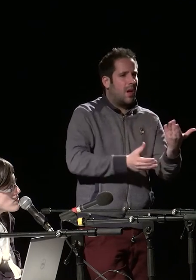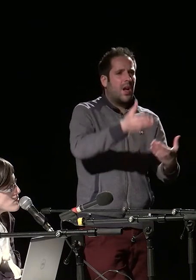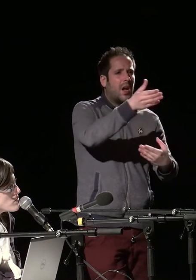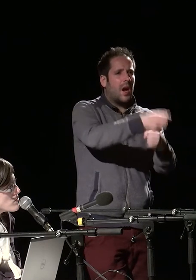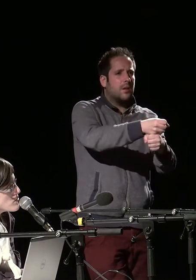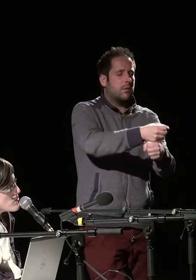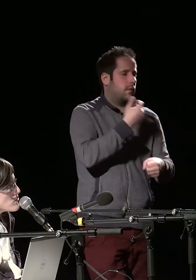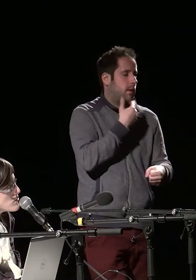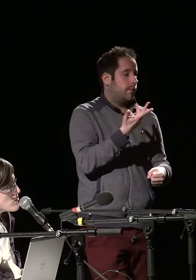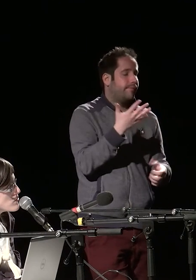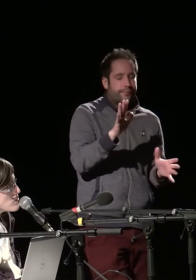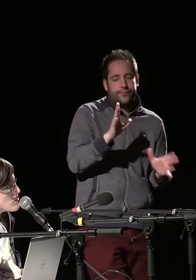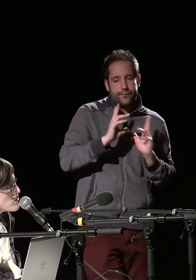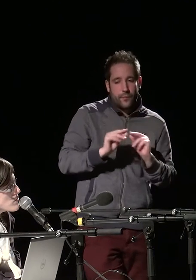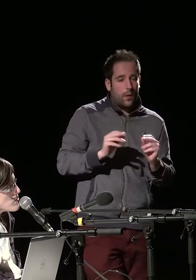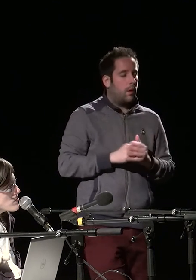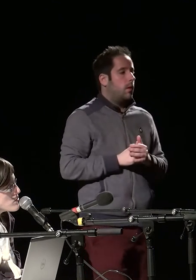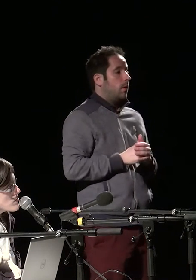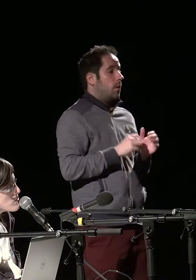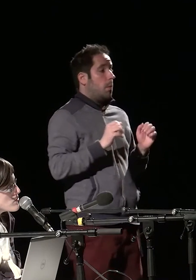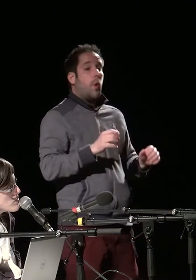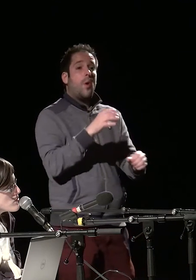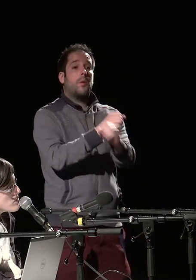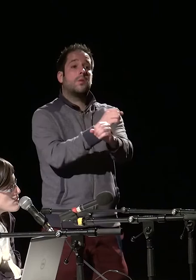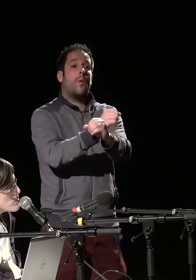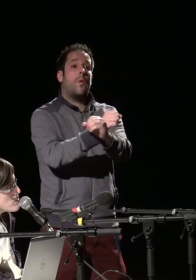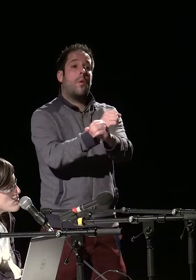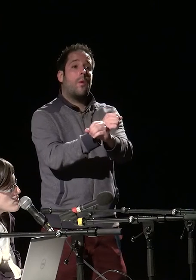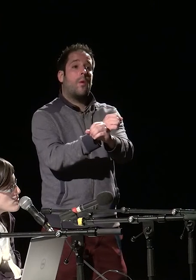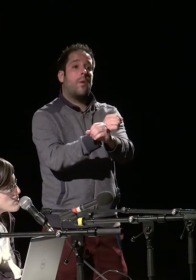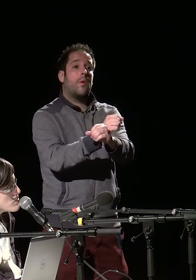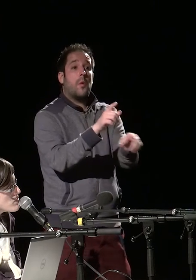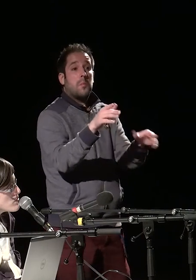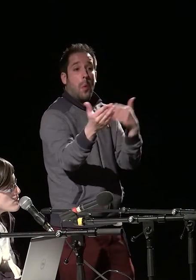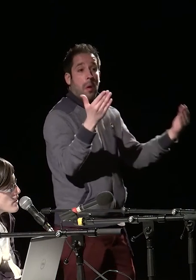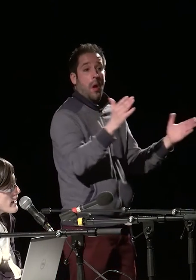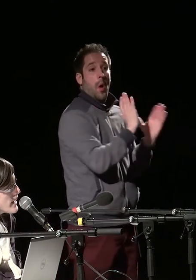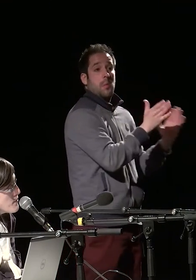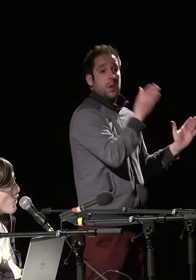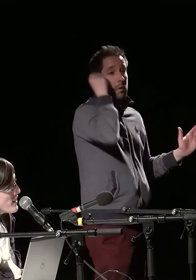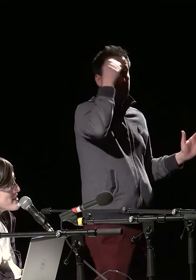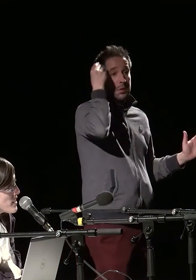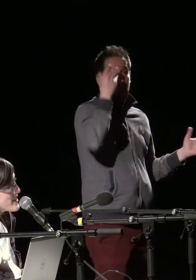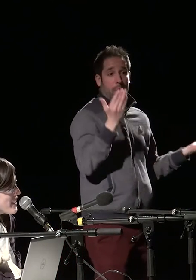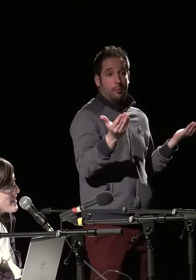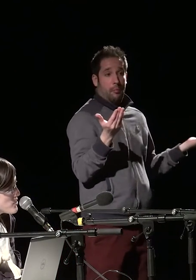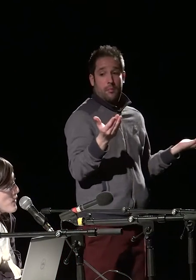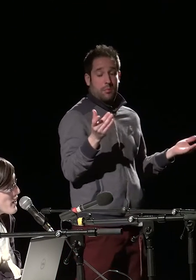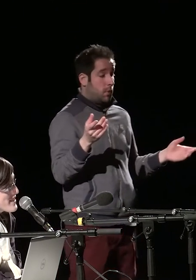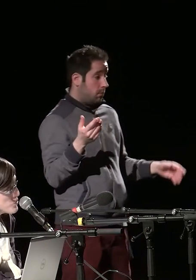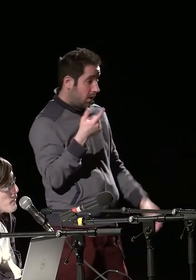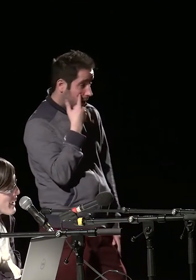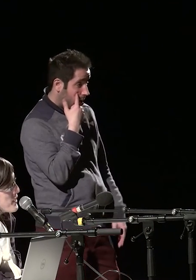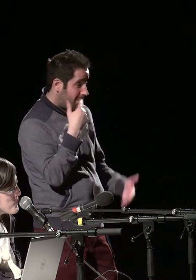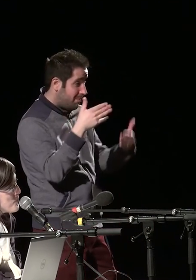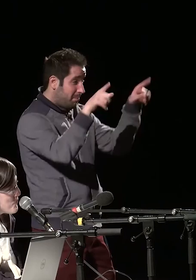C'est-à-dire que on pourrait rapporter les prisons à un hôpital psy, par exemple. C'est-à-dire... Mais en fait, tu vas